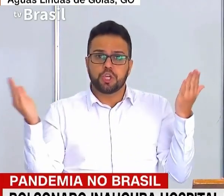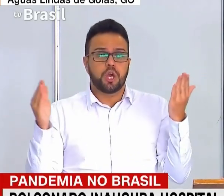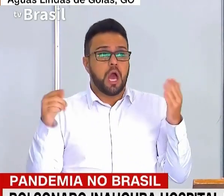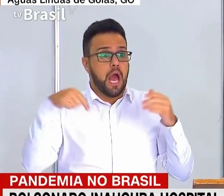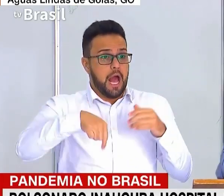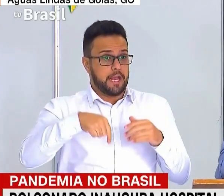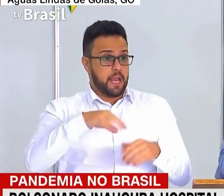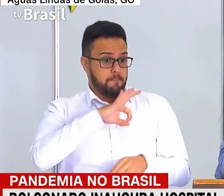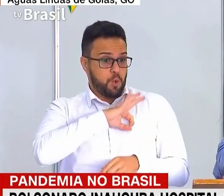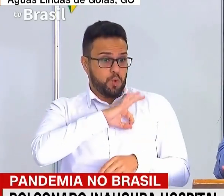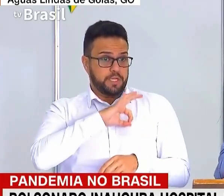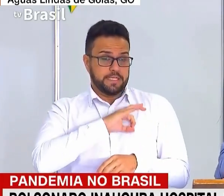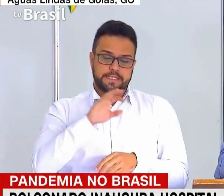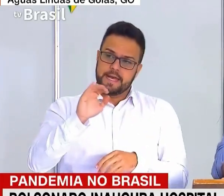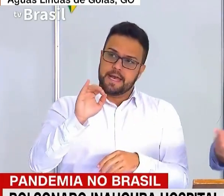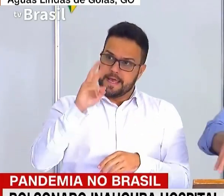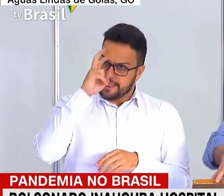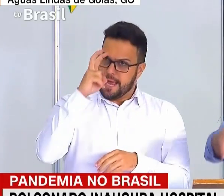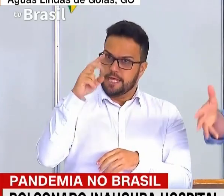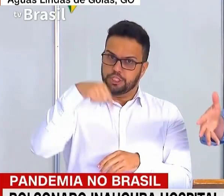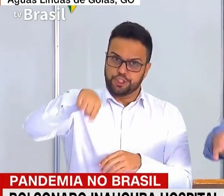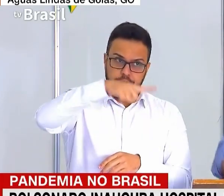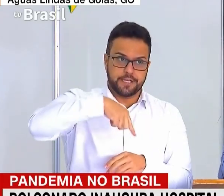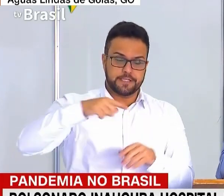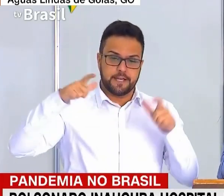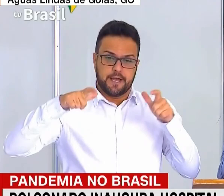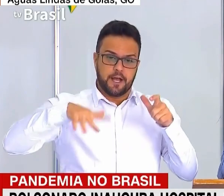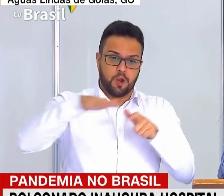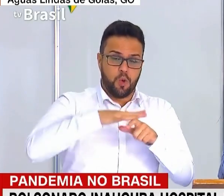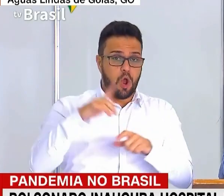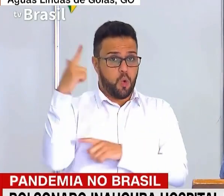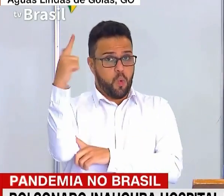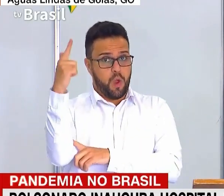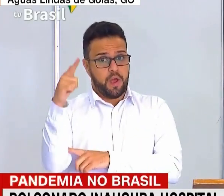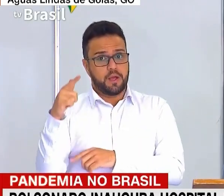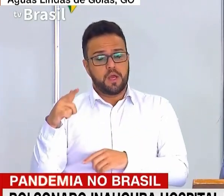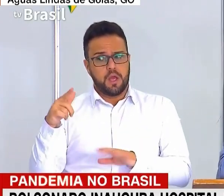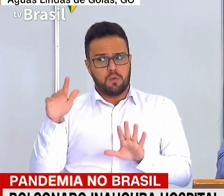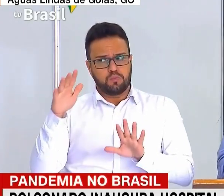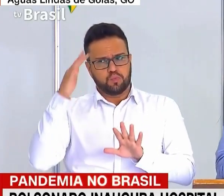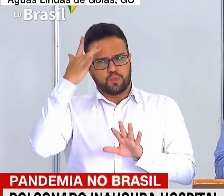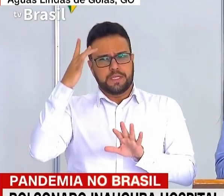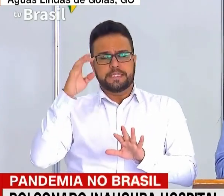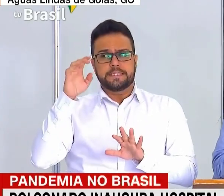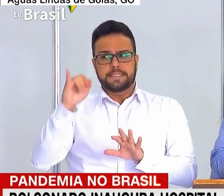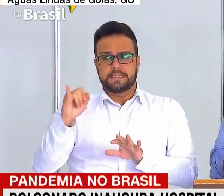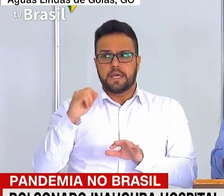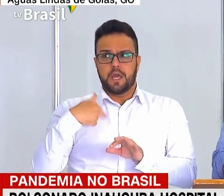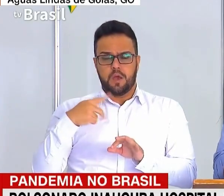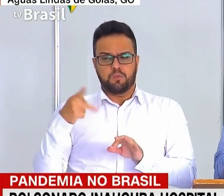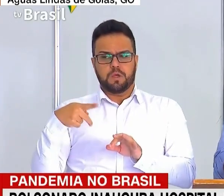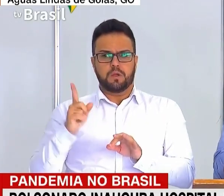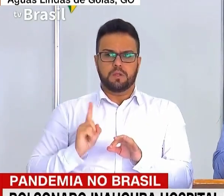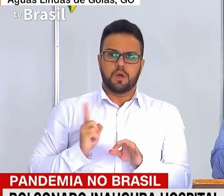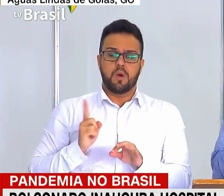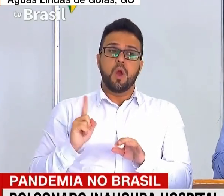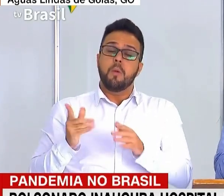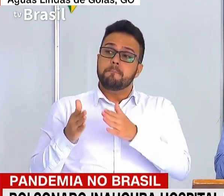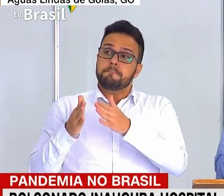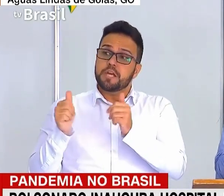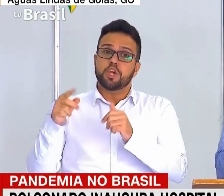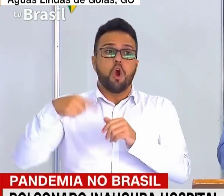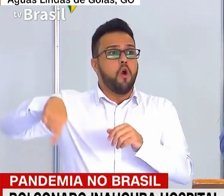aqui na região de Goiás, não está previsto para a nossa inteligência. Não sei se eu estou equivocado ou não, mas onde tiver, a gente pede que o pessoal